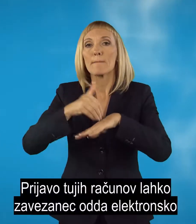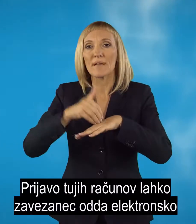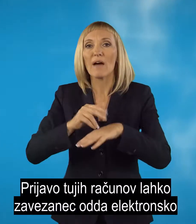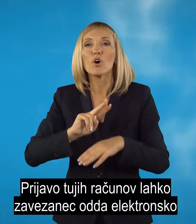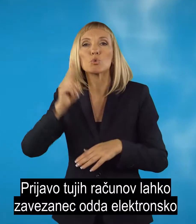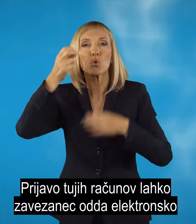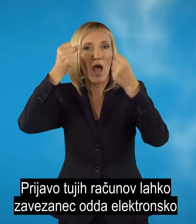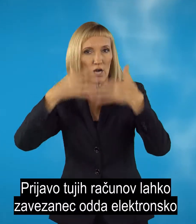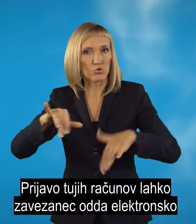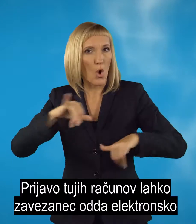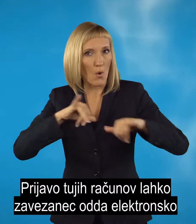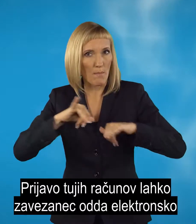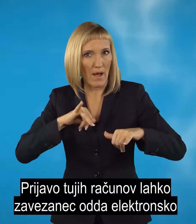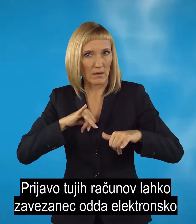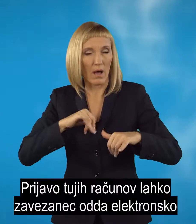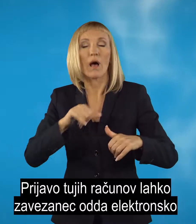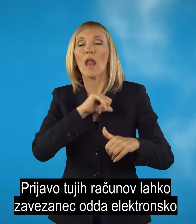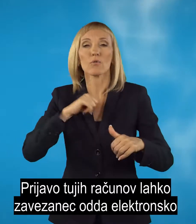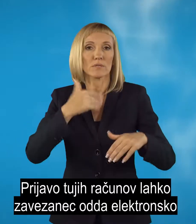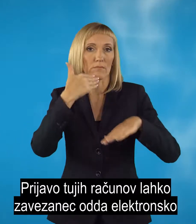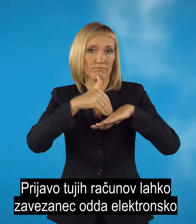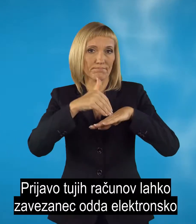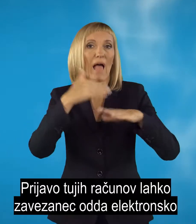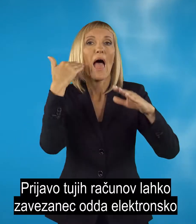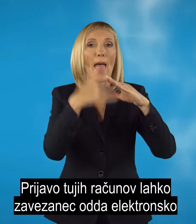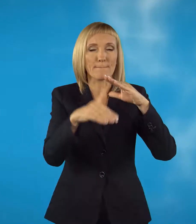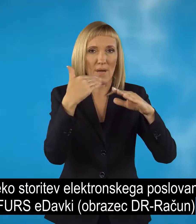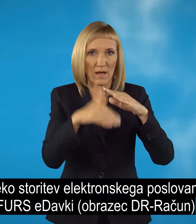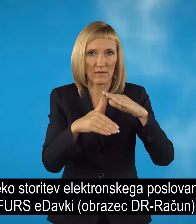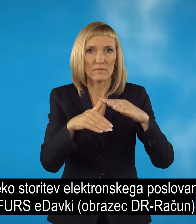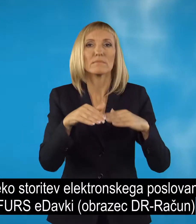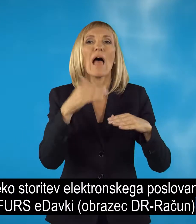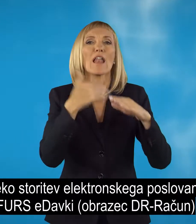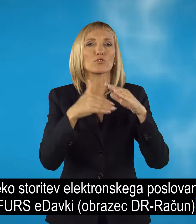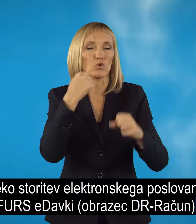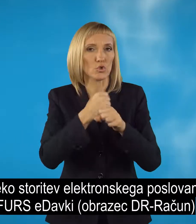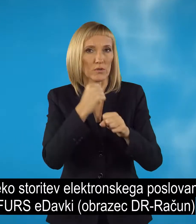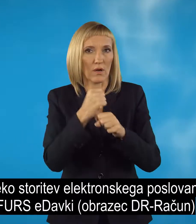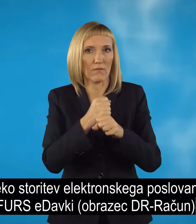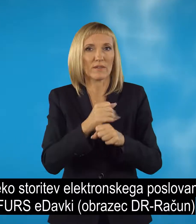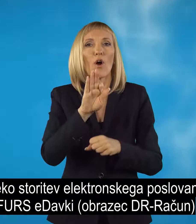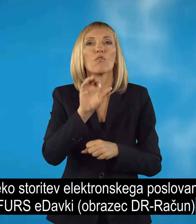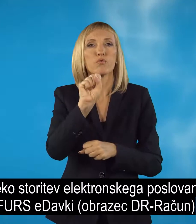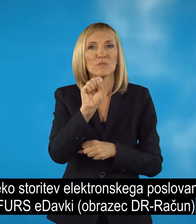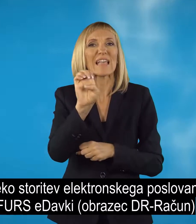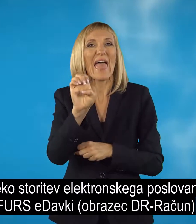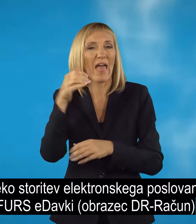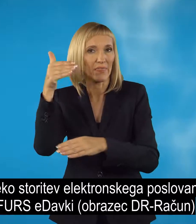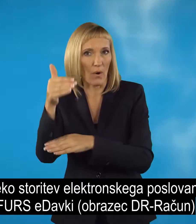Prijavo tujih računov lahko zavezanec odda elektronsko preko storitev elektronskega poslovanja FURS e-davki,